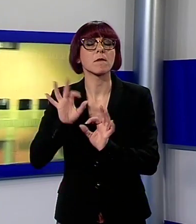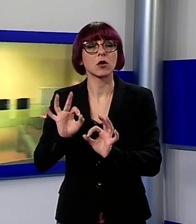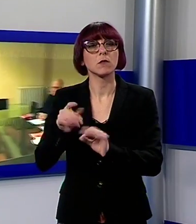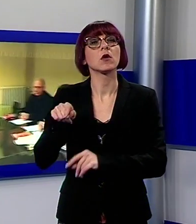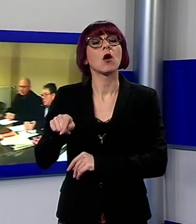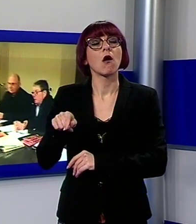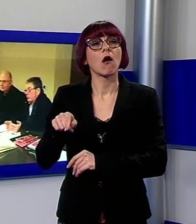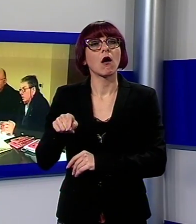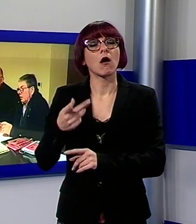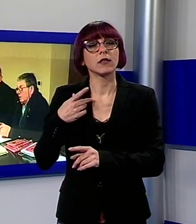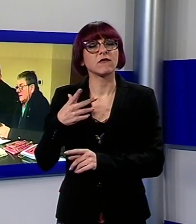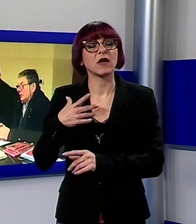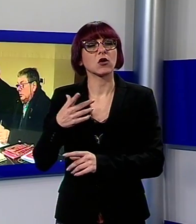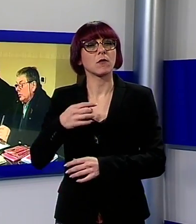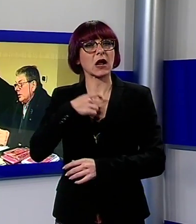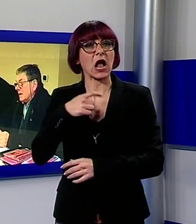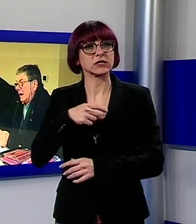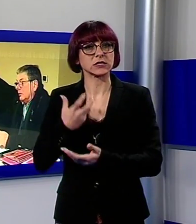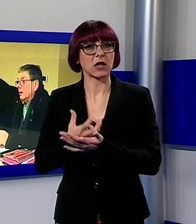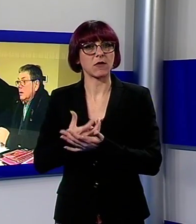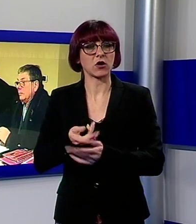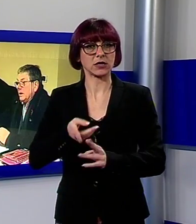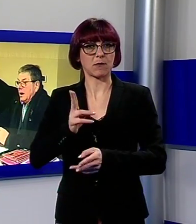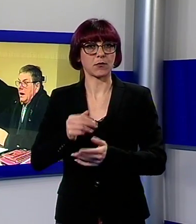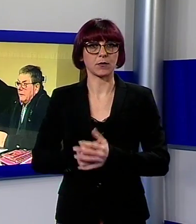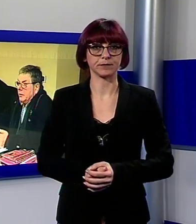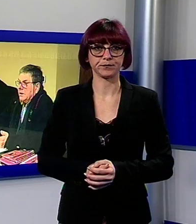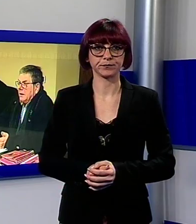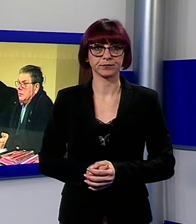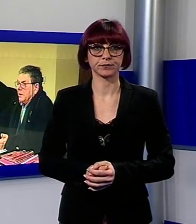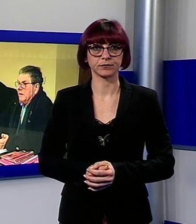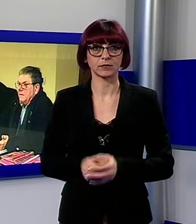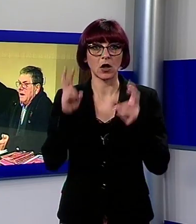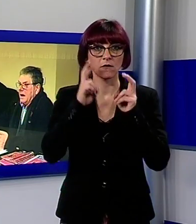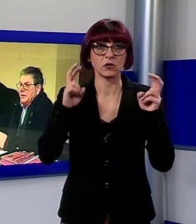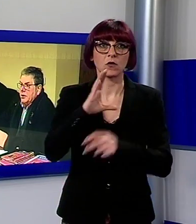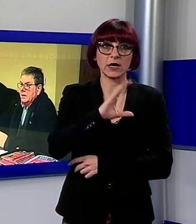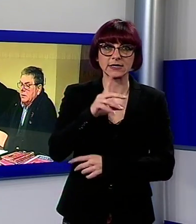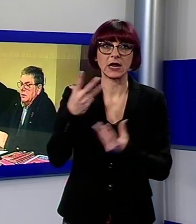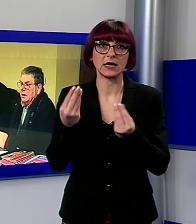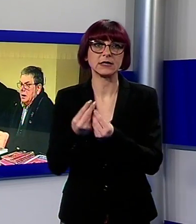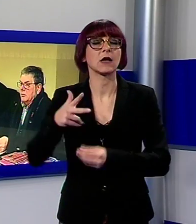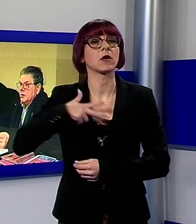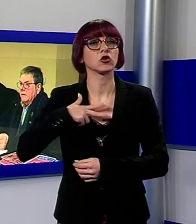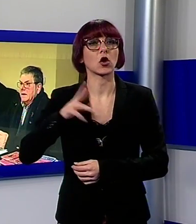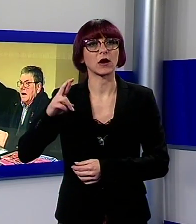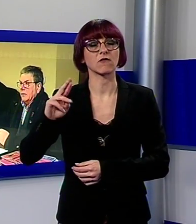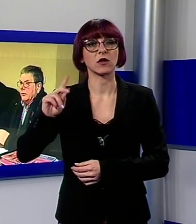Curia, l'arcivescovo Italo Castellani e don Raffaello Giusti hanno sottolineato come questo percorso sia indispensabile